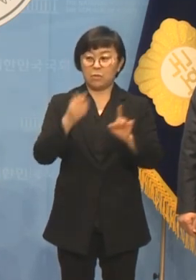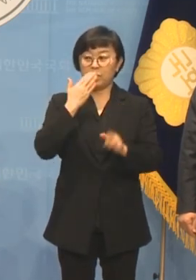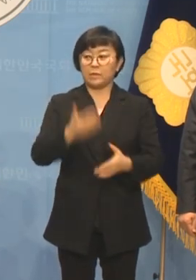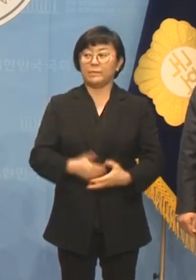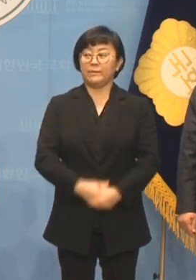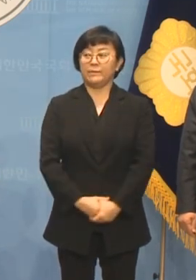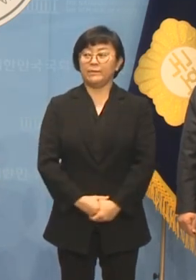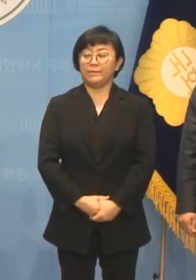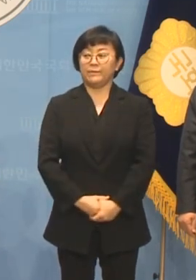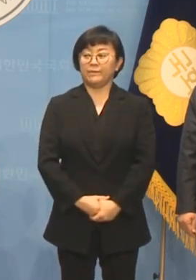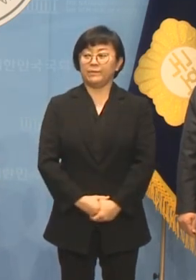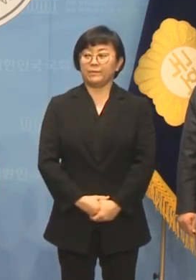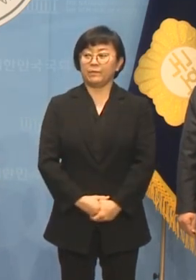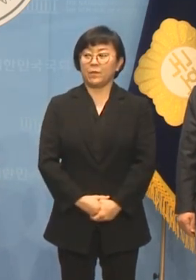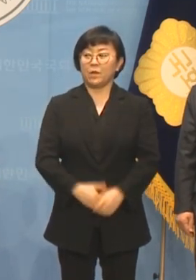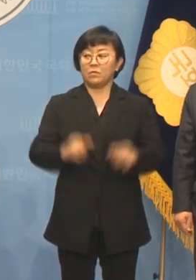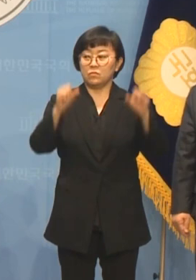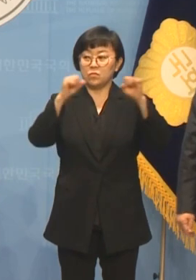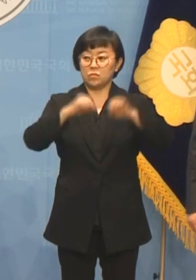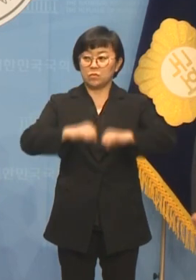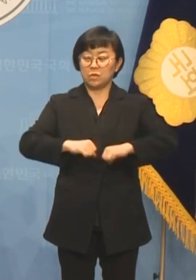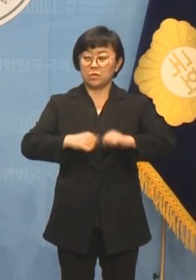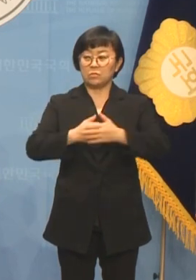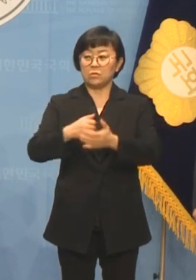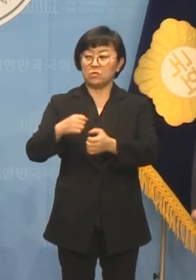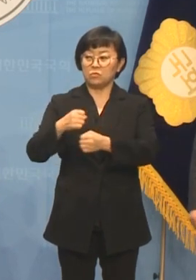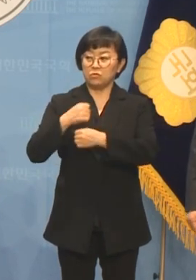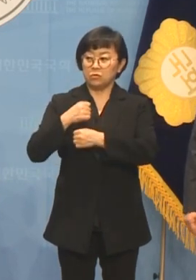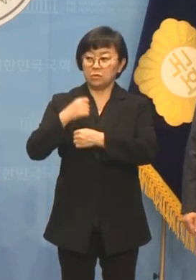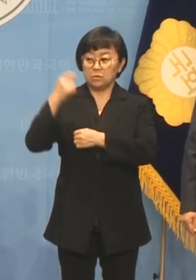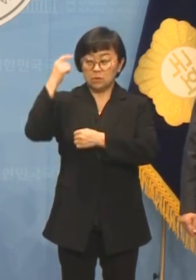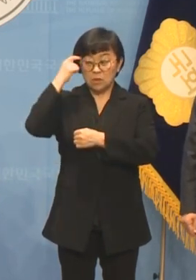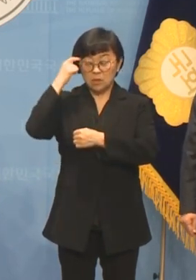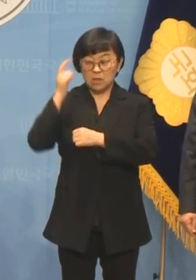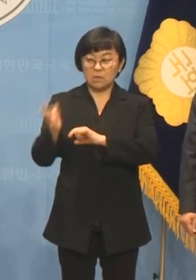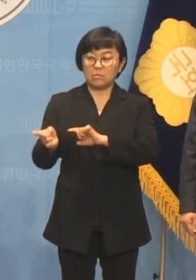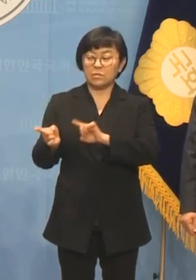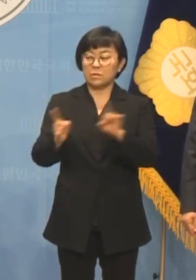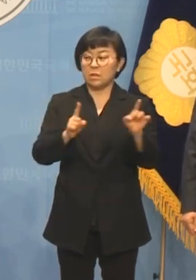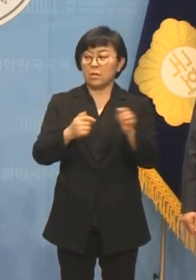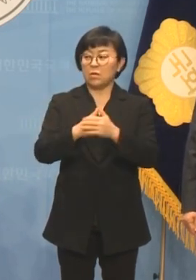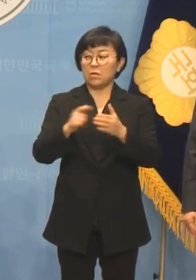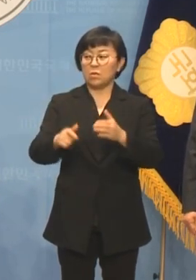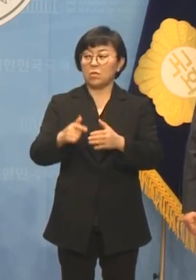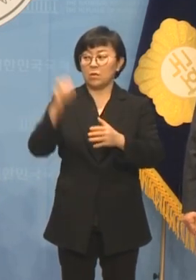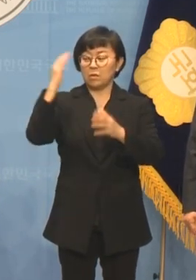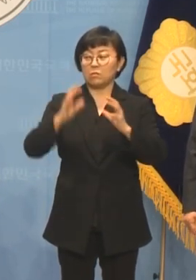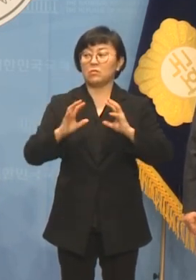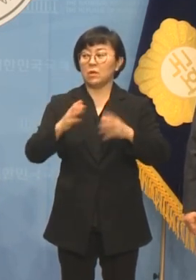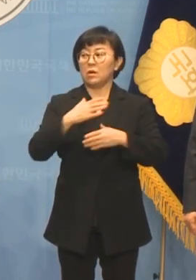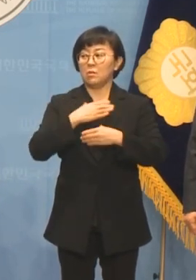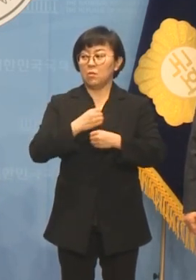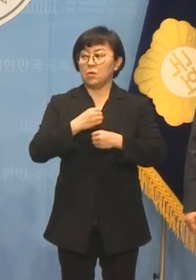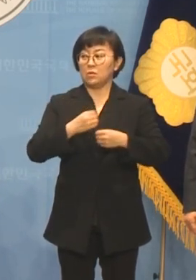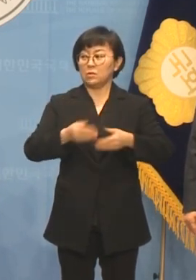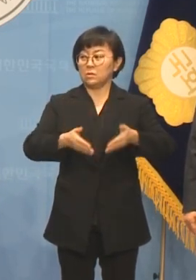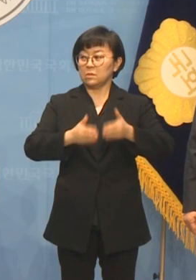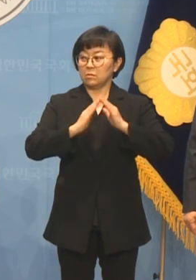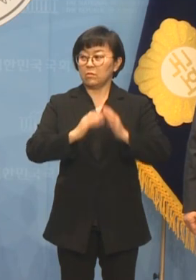회복시키겠습니다. 무너진 군 기강을 바로잡고 대한민국의 안보를 바로